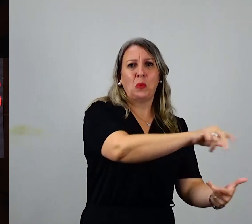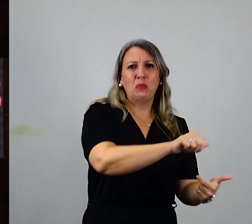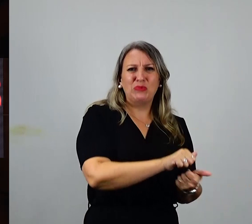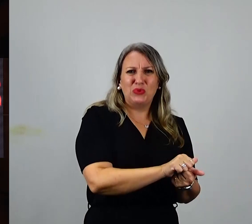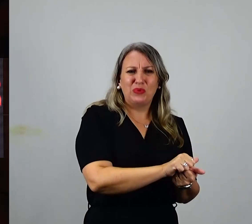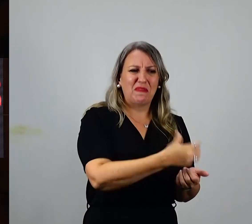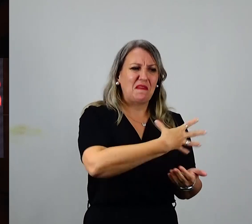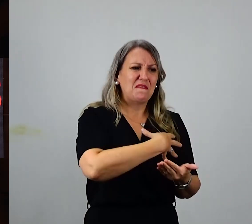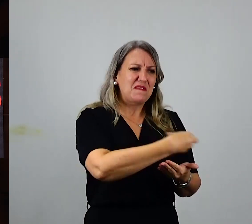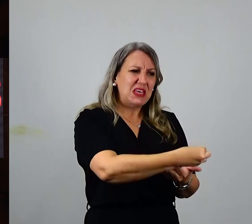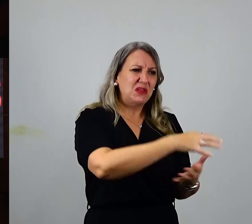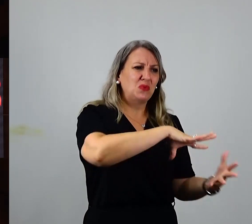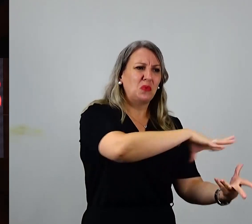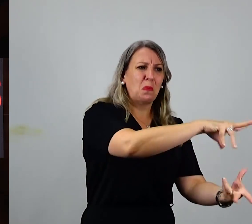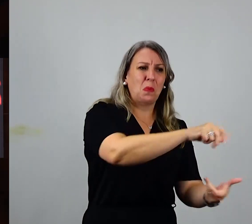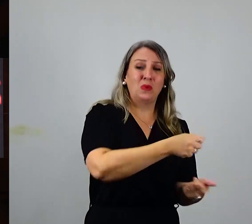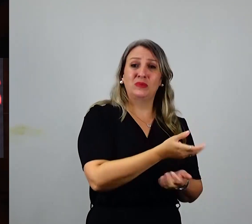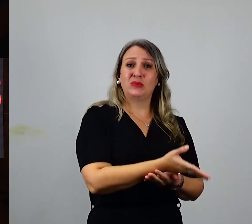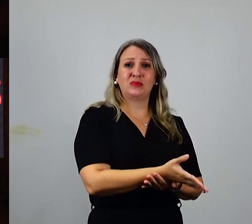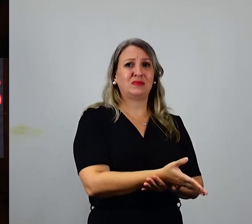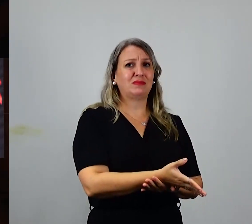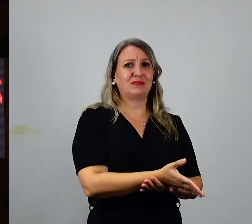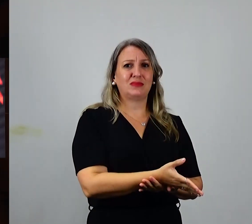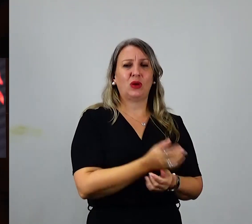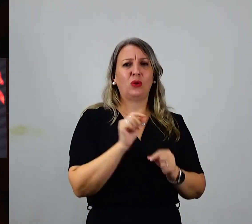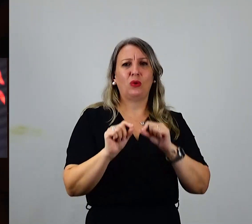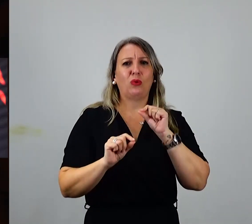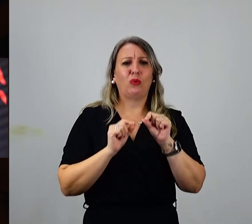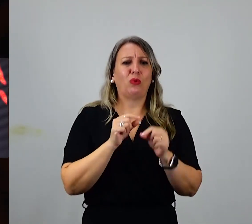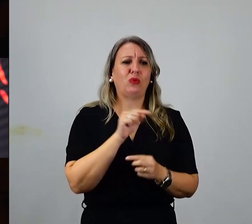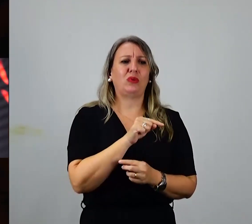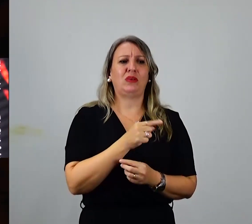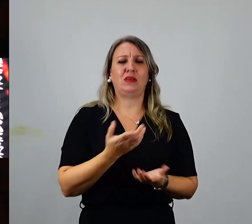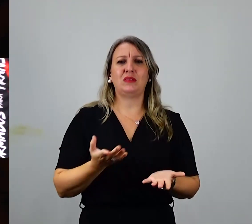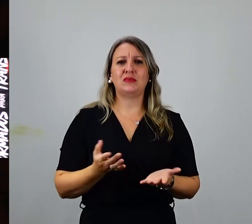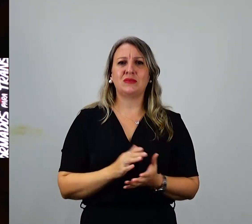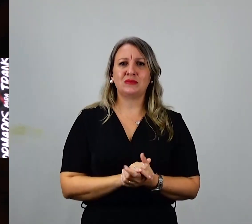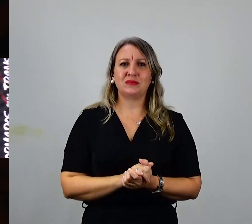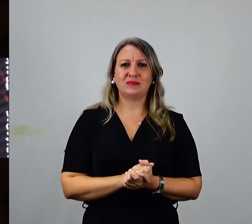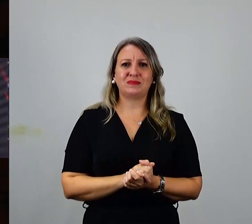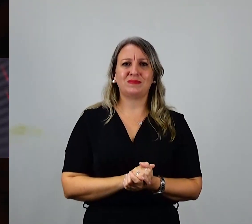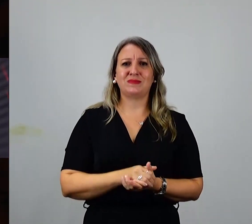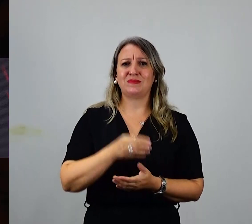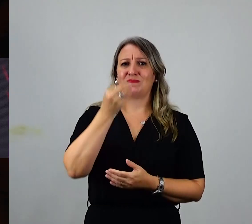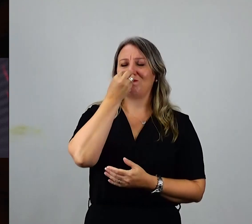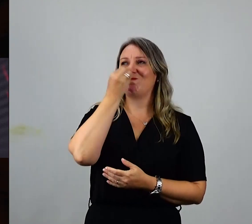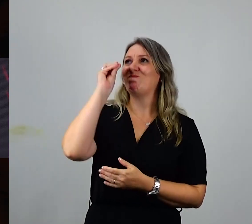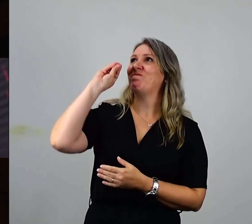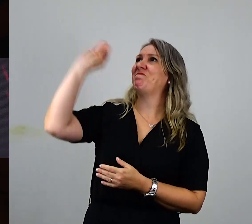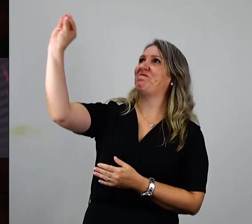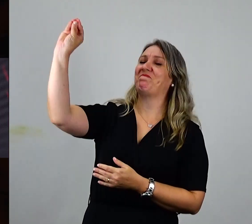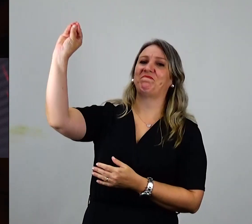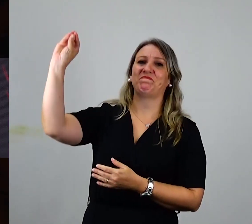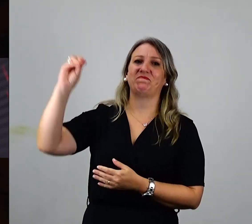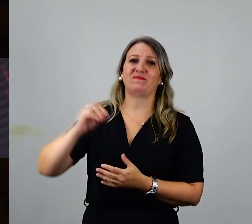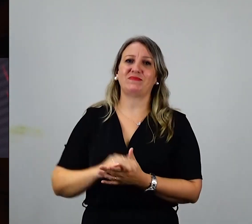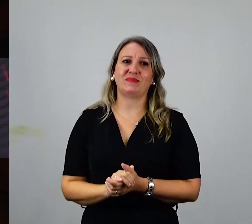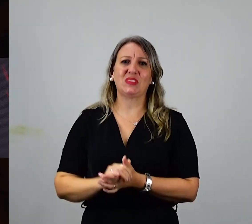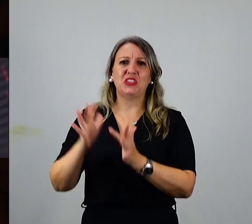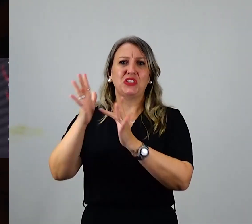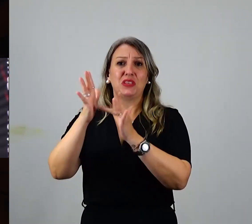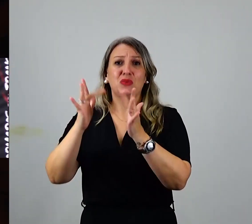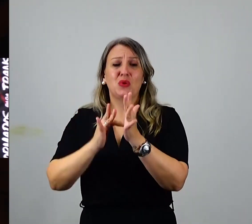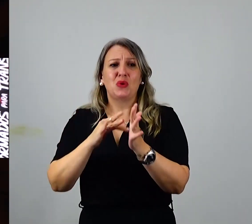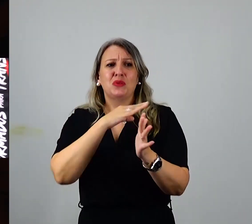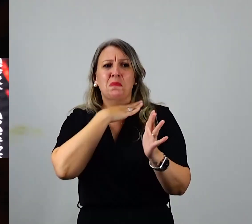Isso é desprezar tudo que o Senhor Jesus fez por nós. É desprezar até